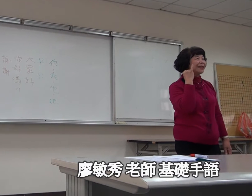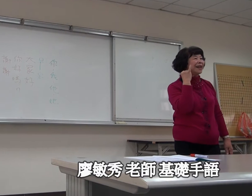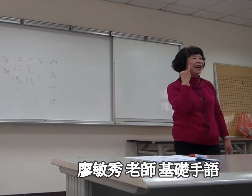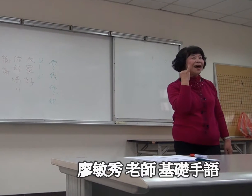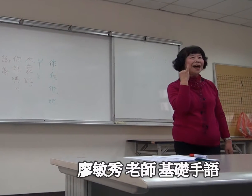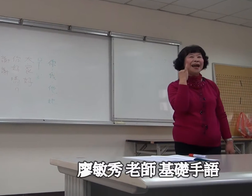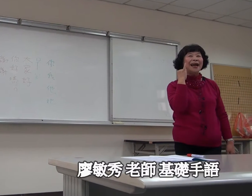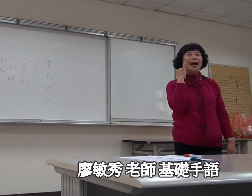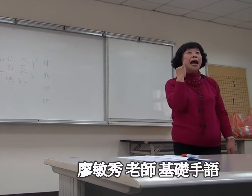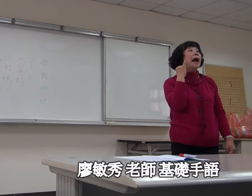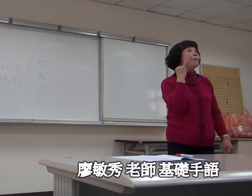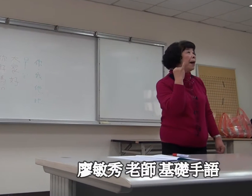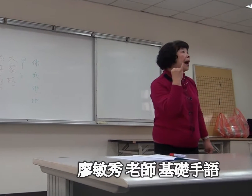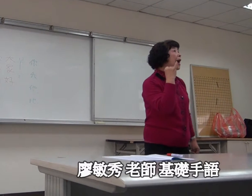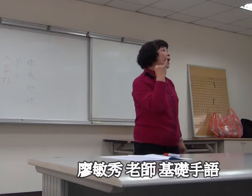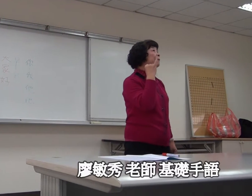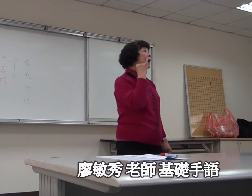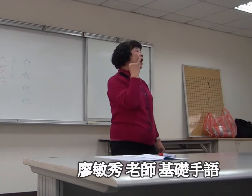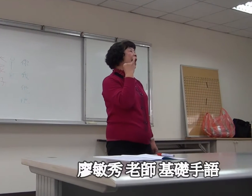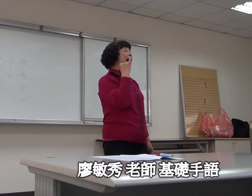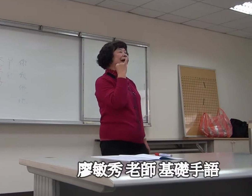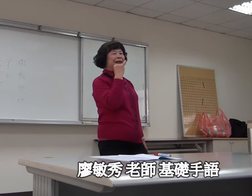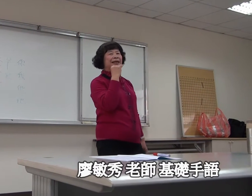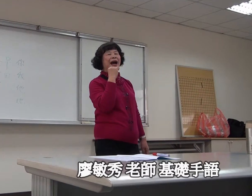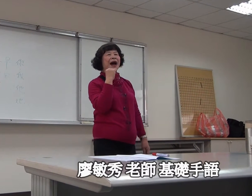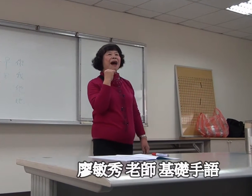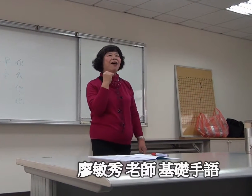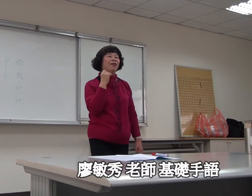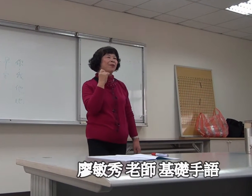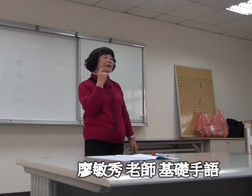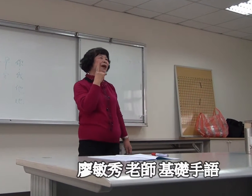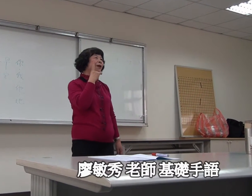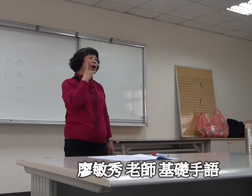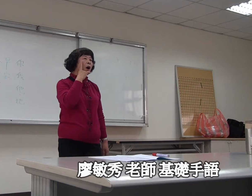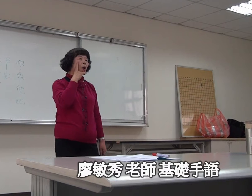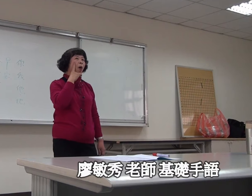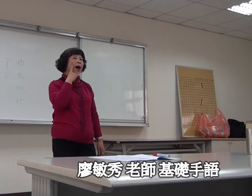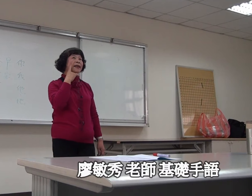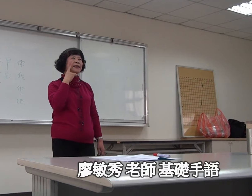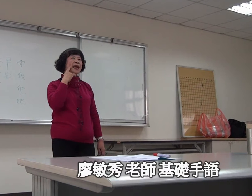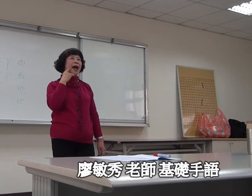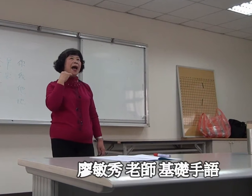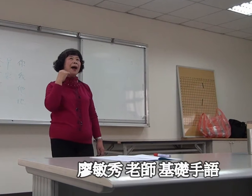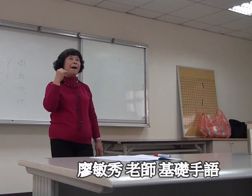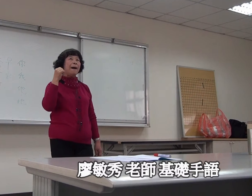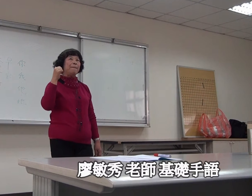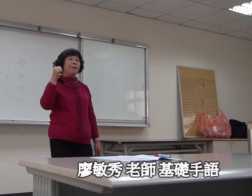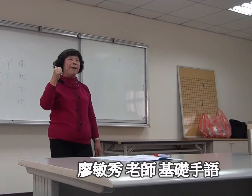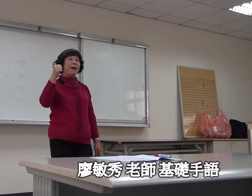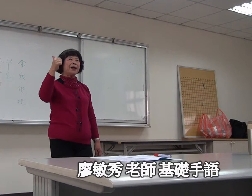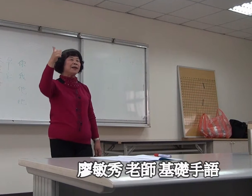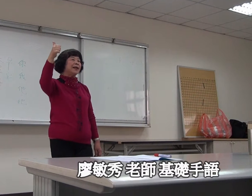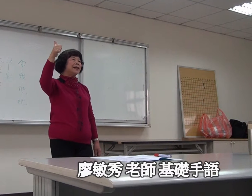呢？ 妈妈。 很好，我们再画一下爸爸跟弟弟